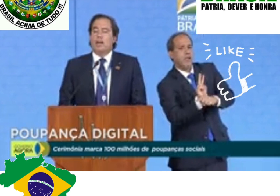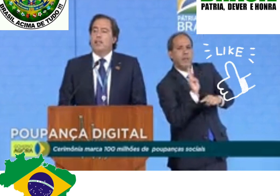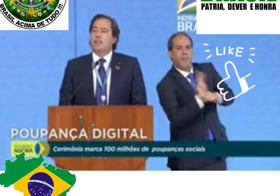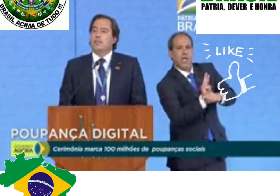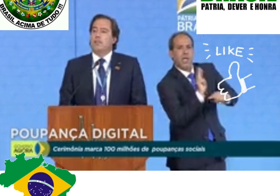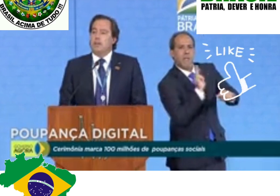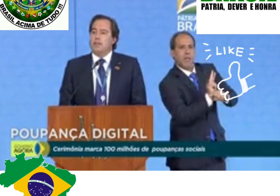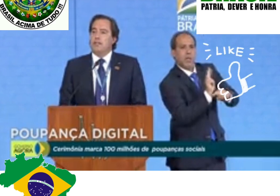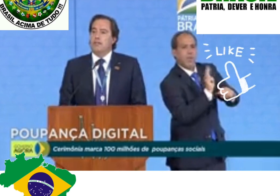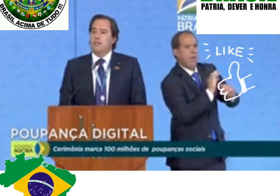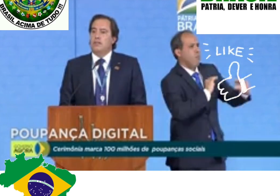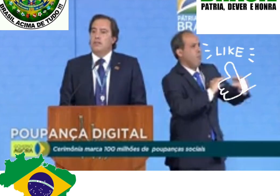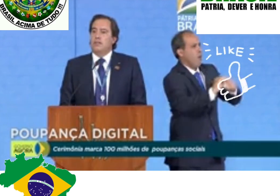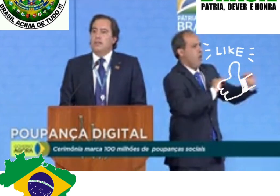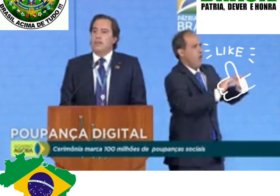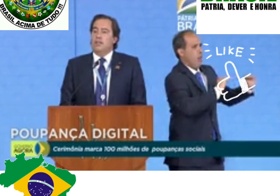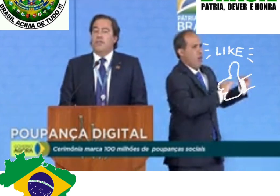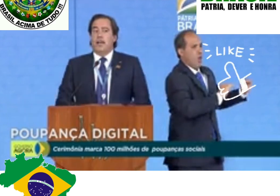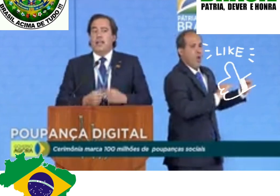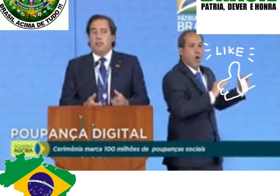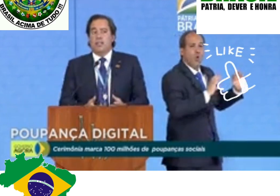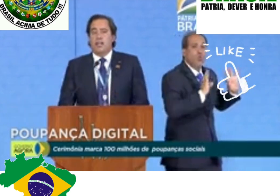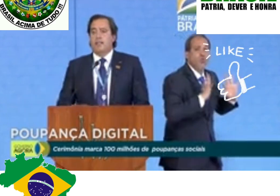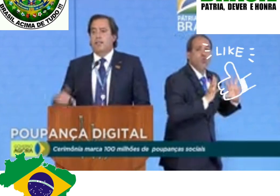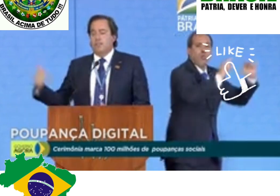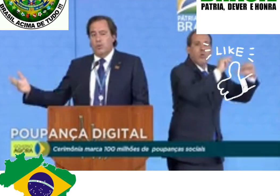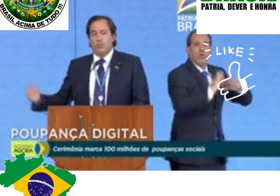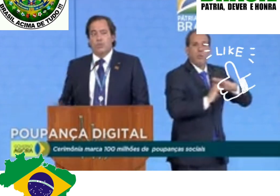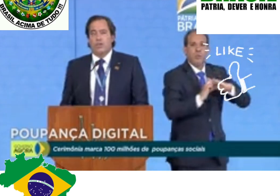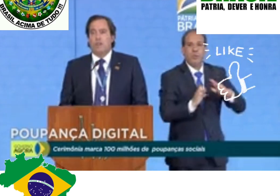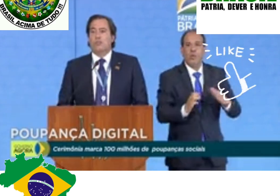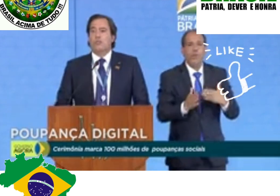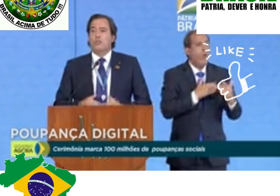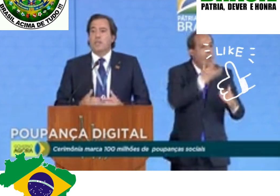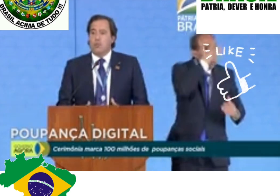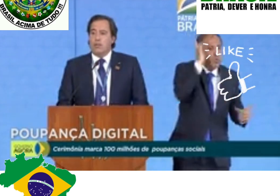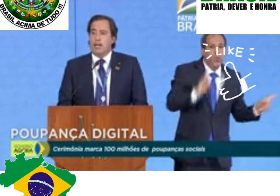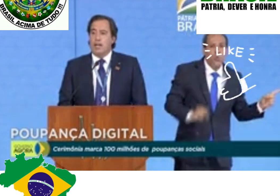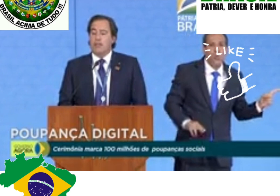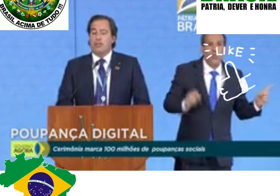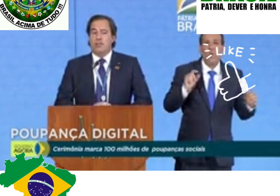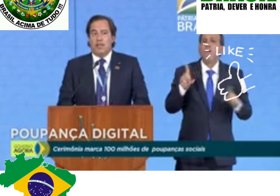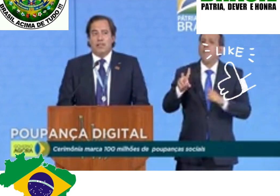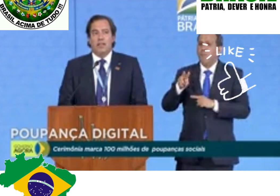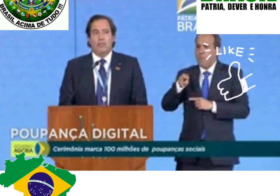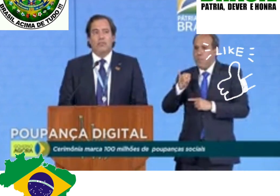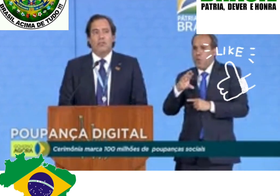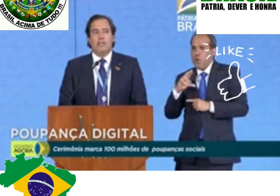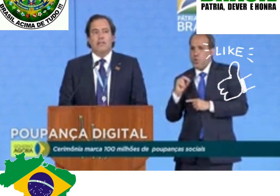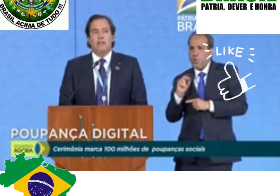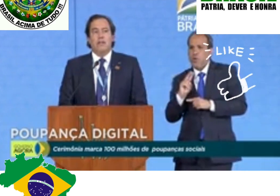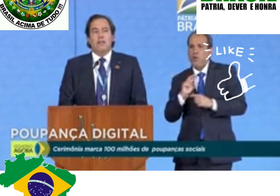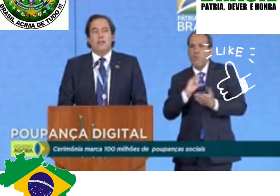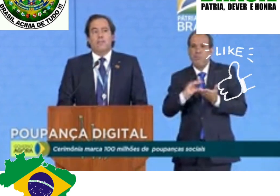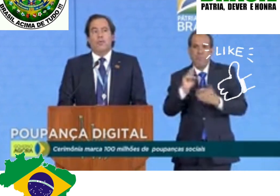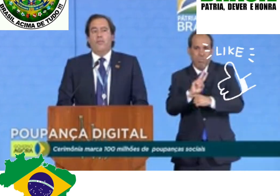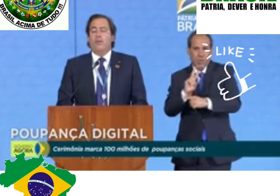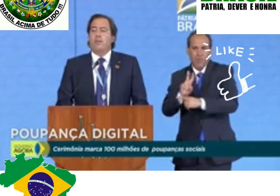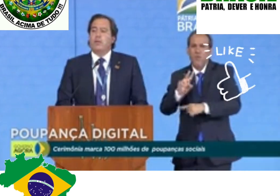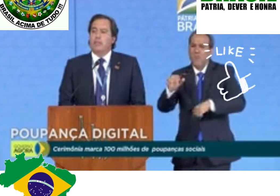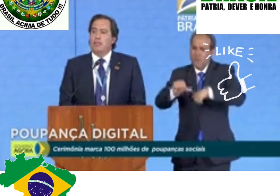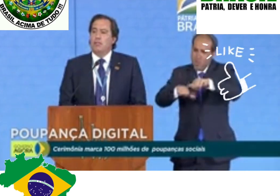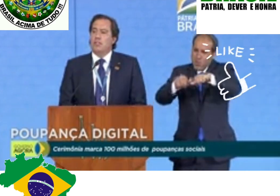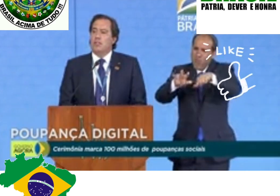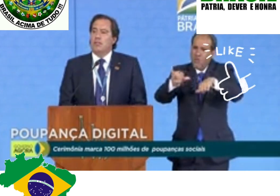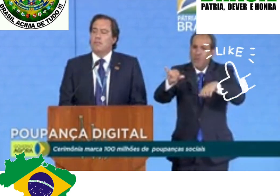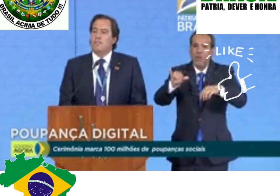os Seus Joaquins pelo Brasil. E faremos ainda, depois, um outro anúncio do microcrédito, que vai ser revolucionário. Por fim, é